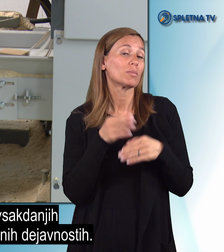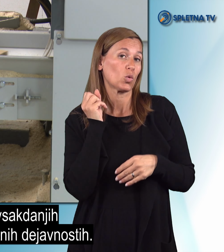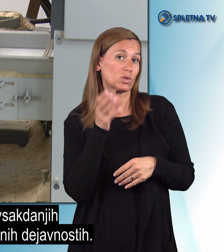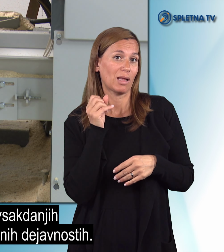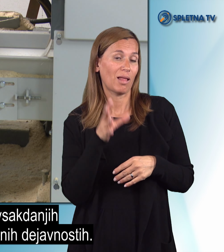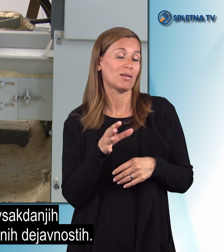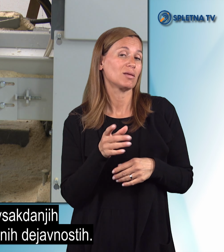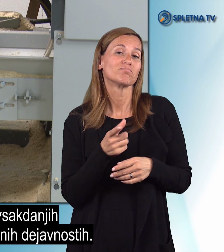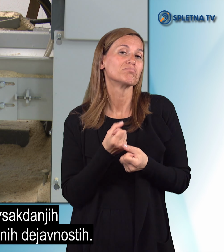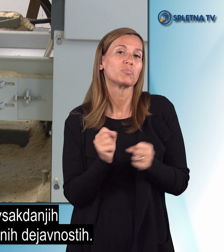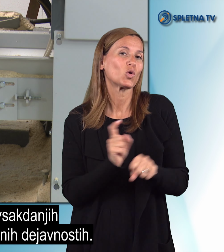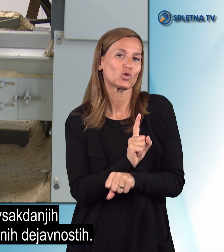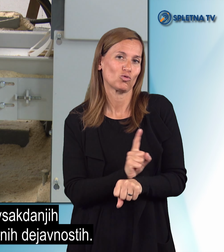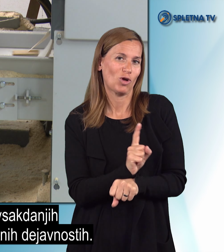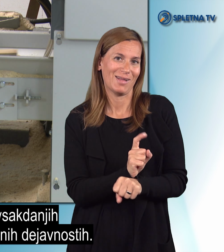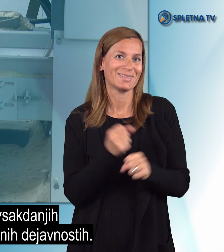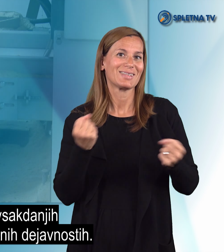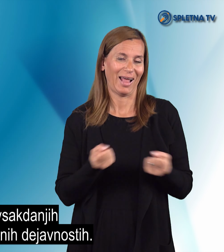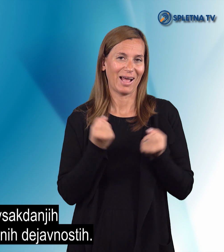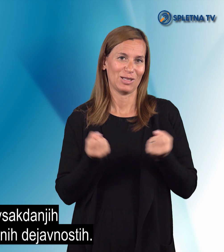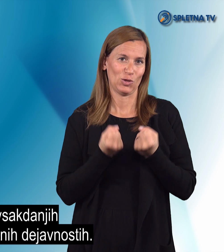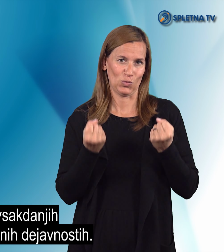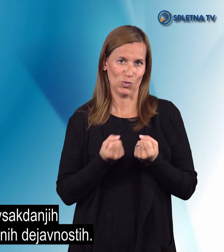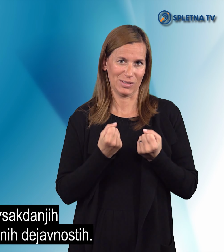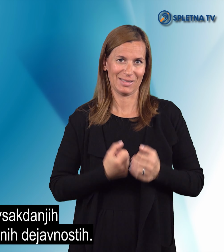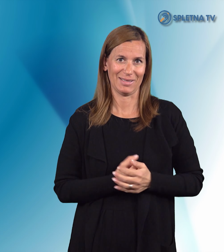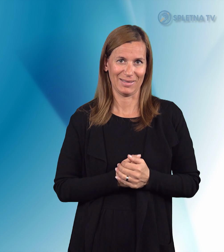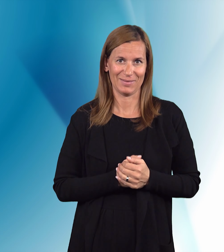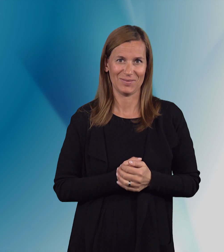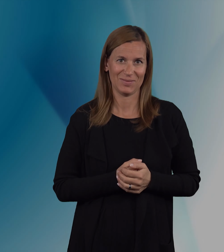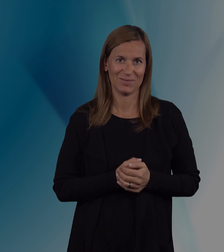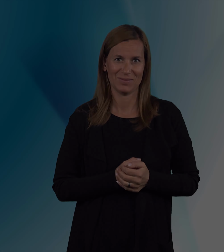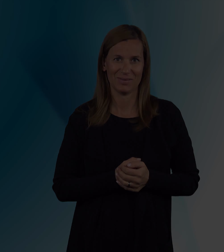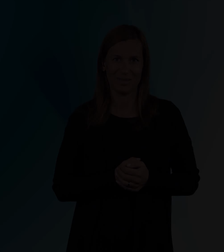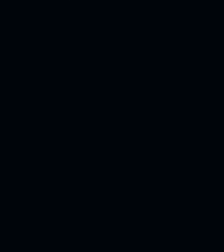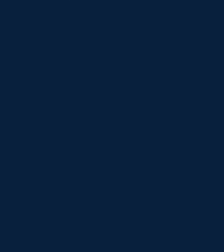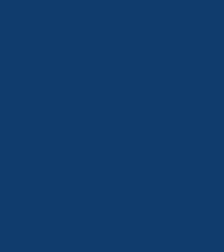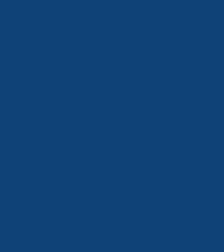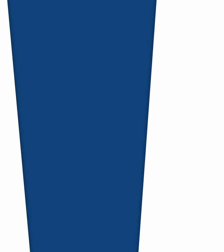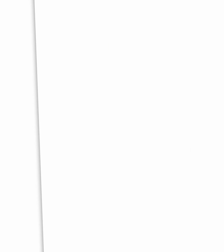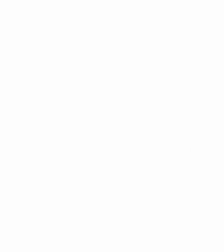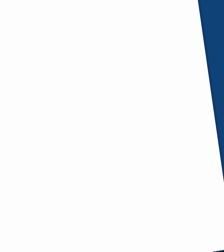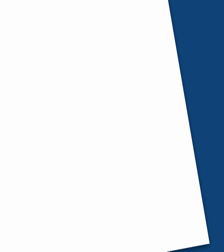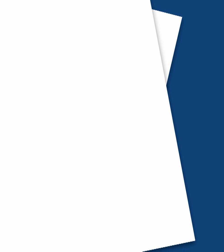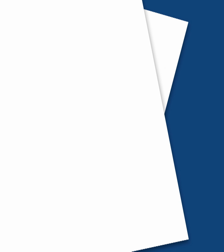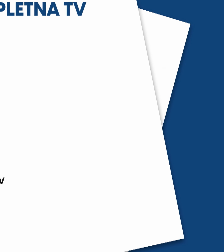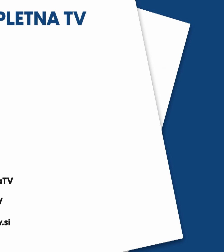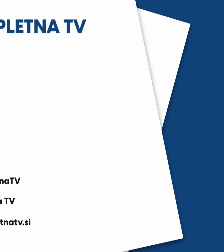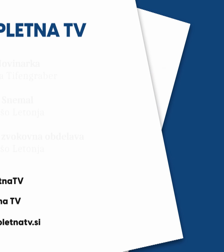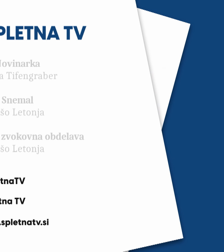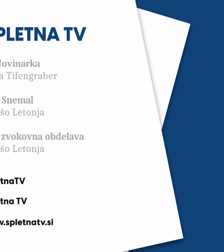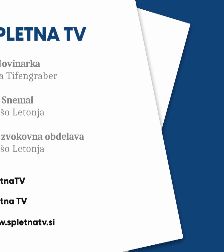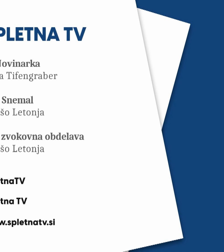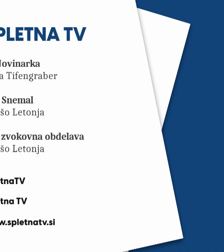delovnih okoljih, kot tudi pri vsakdanjih prostočasnih dejavnostih.